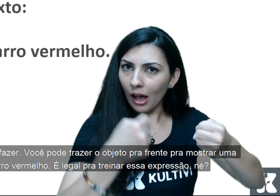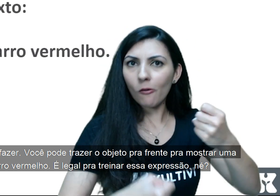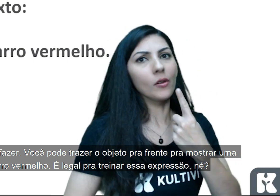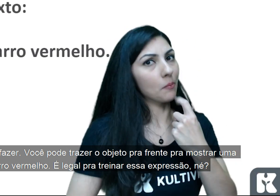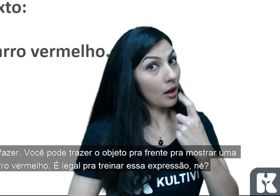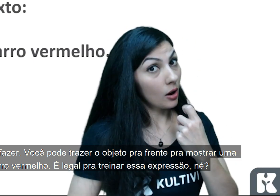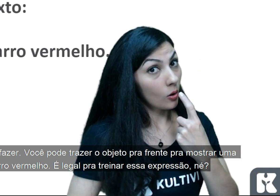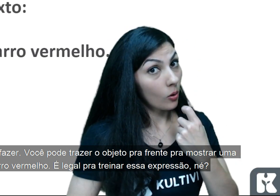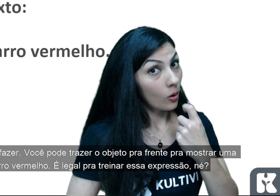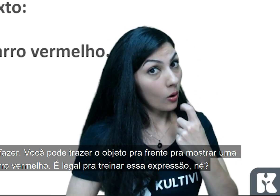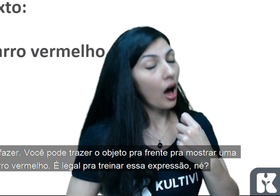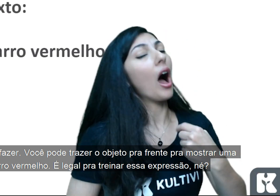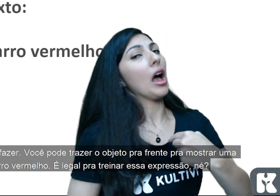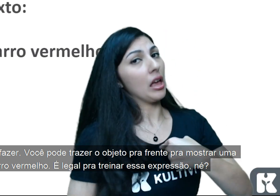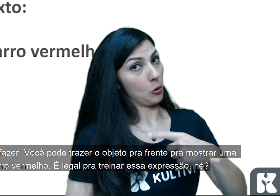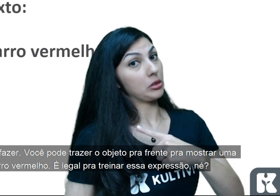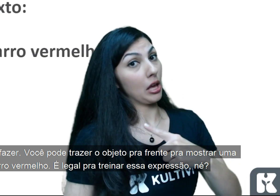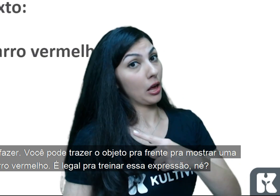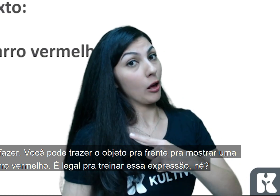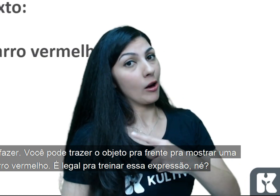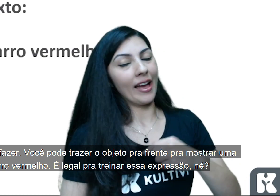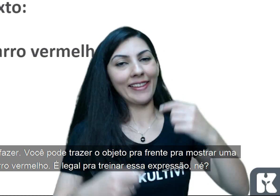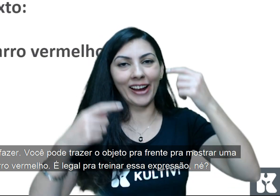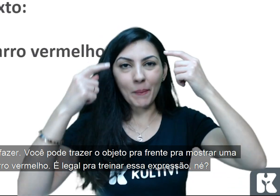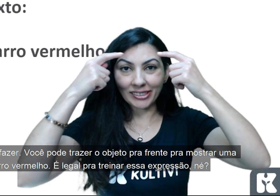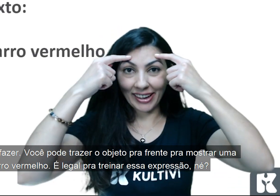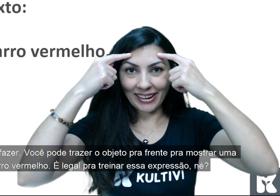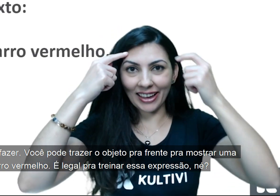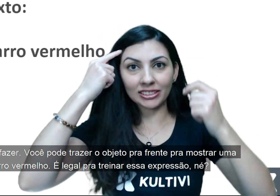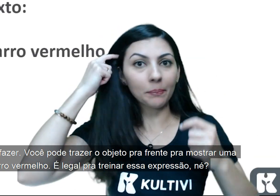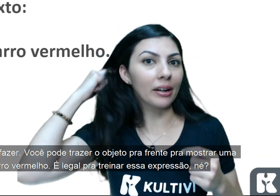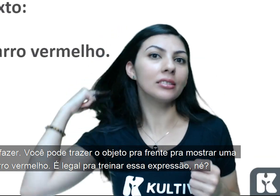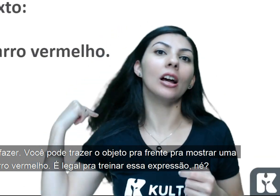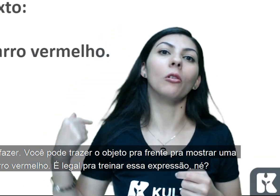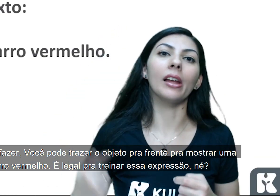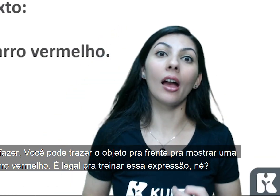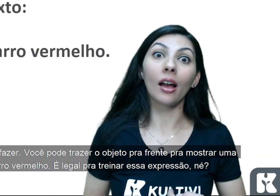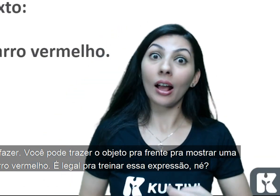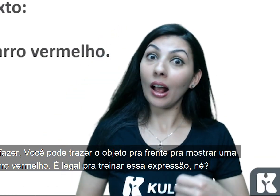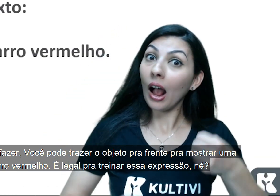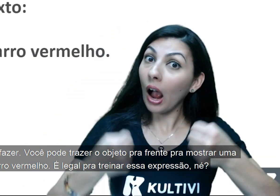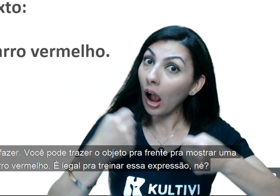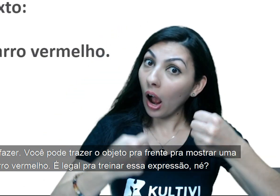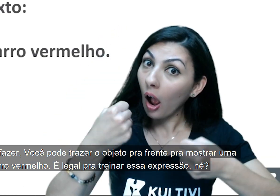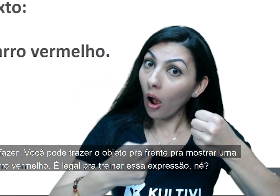Carro vermelho É legal para treinar Essa expressão